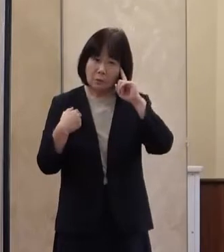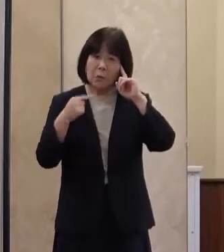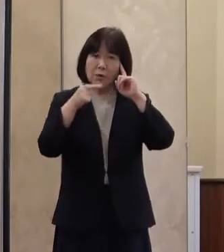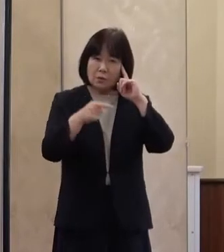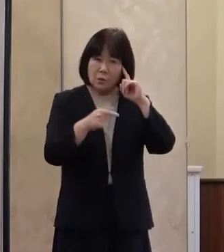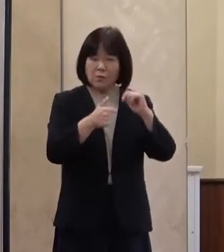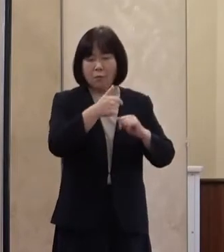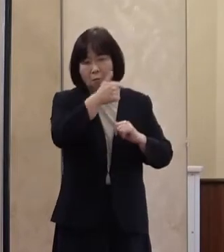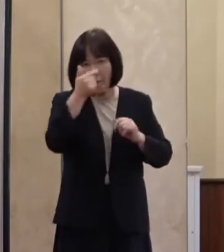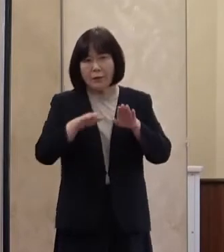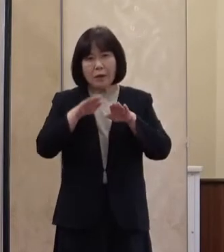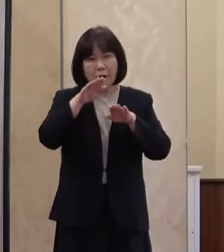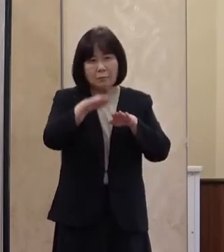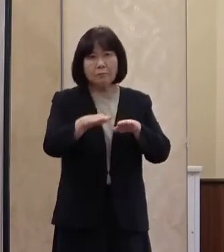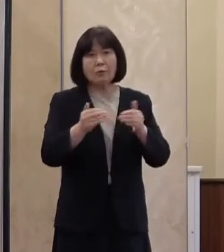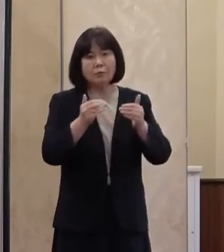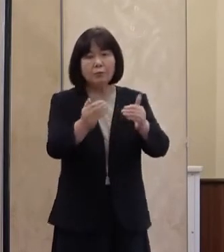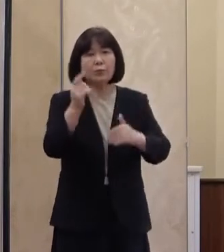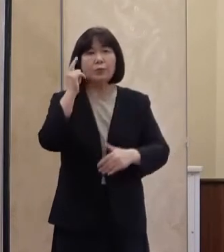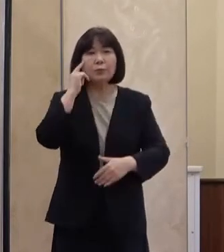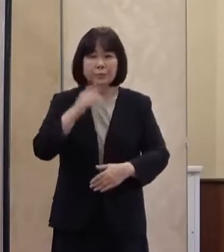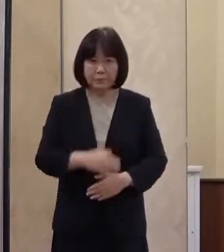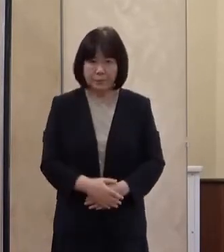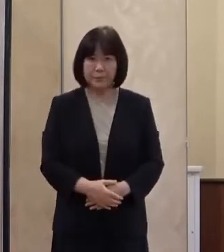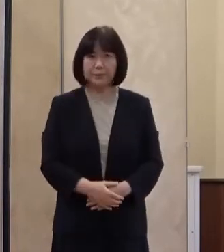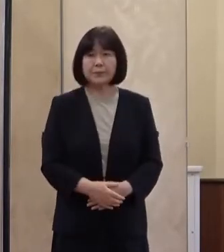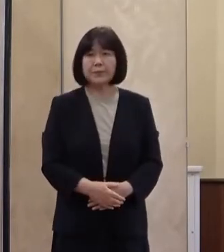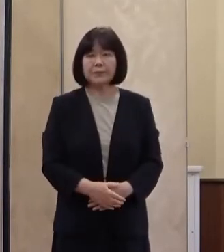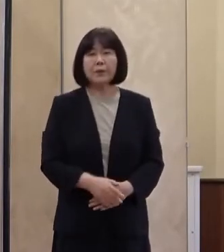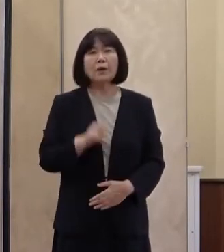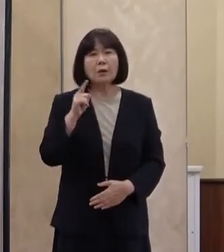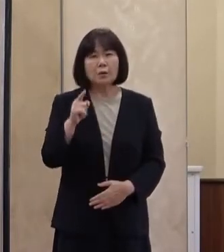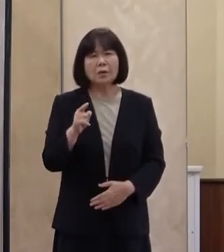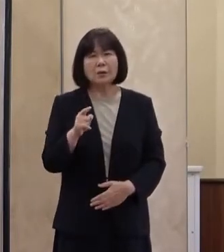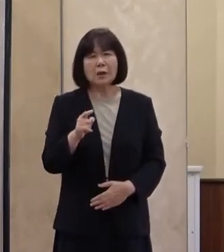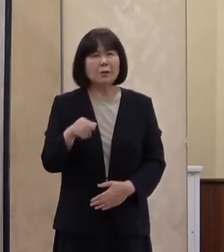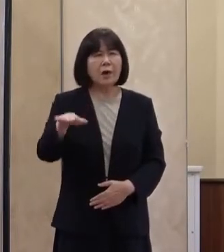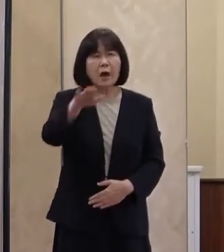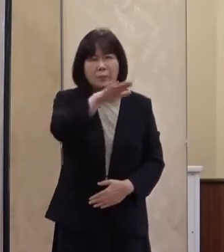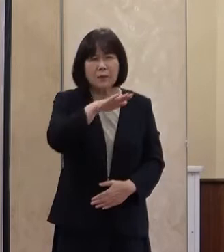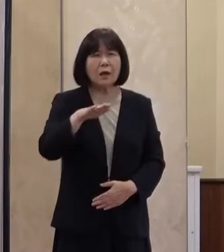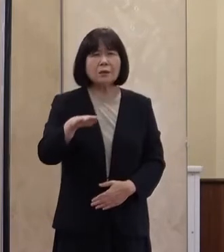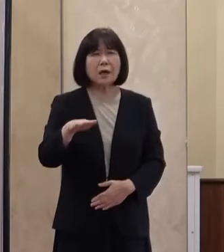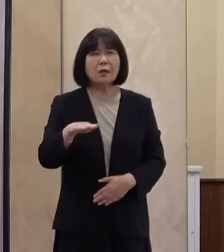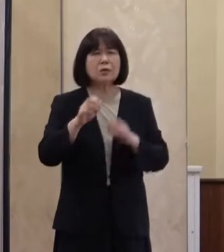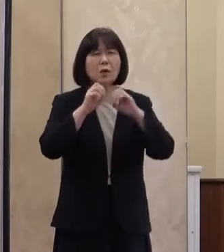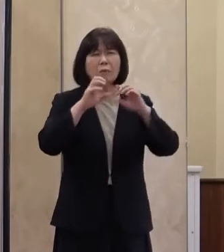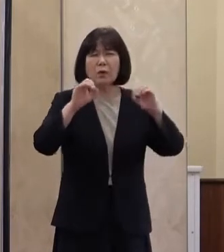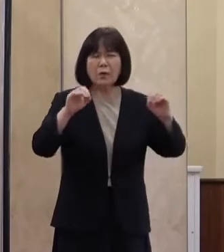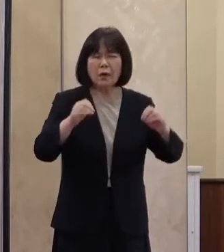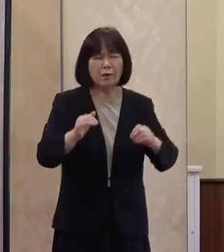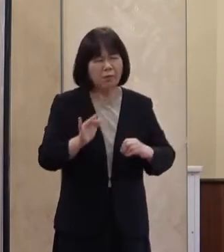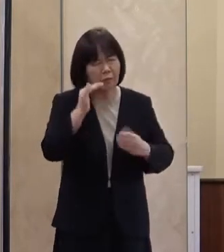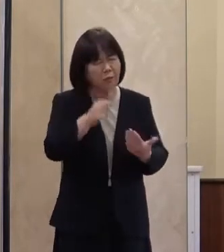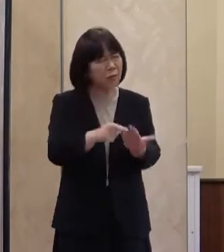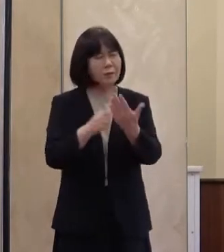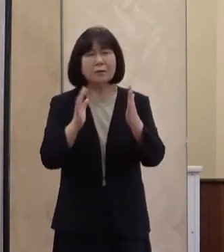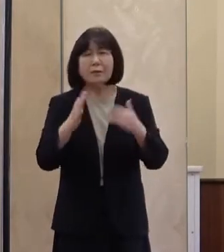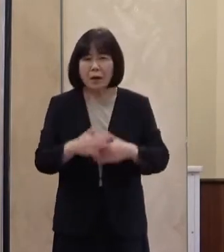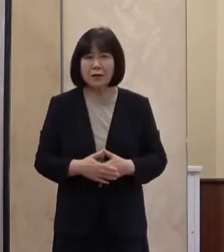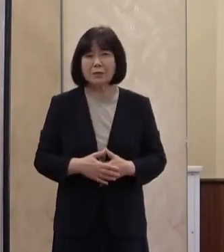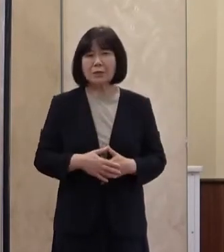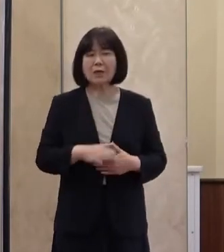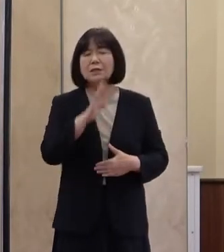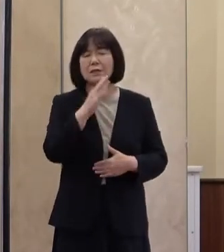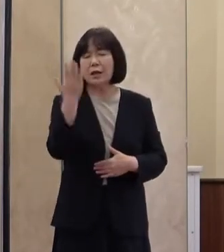第一歩だというふうに思います。まあ、こういったことはなかなかメディアの皆さんにも報道していただけないんですけどね、見えにくいところ